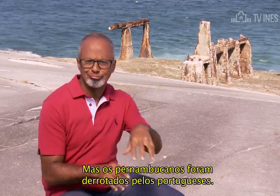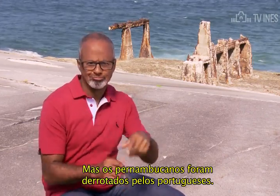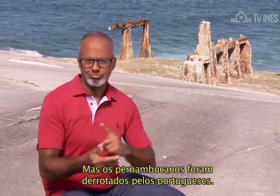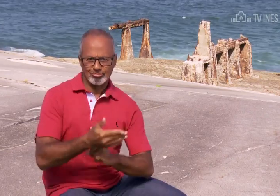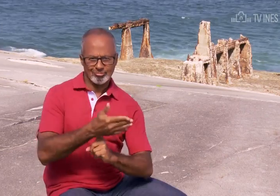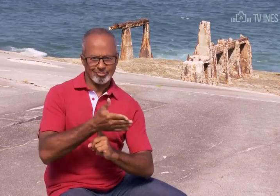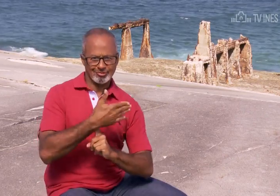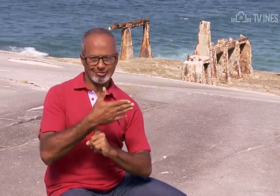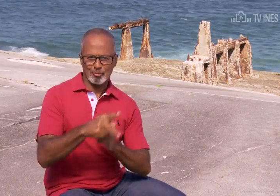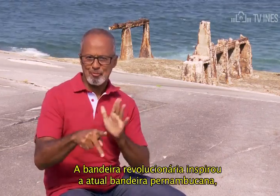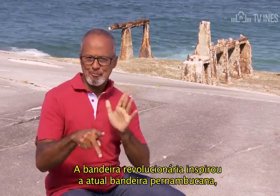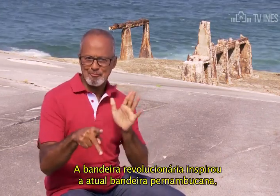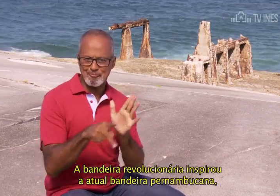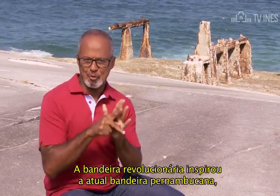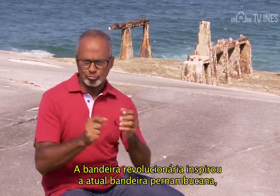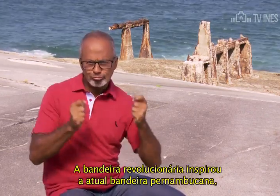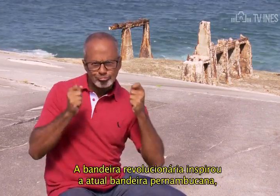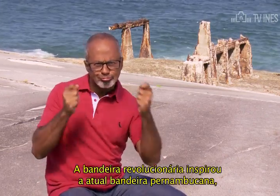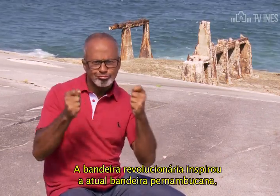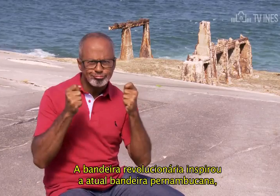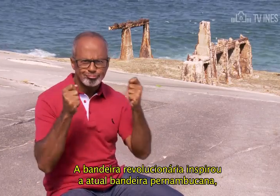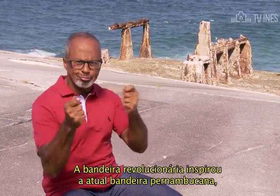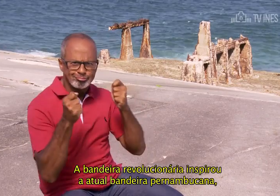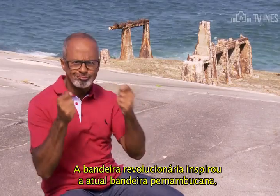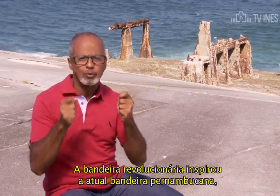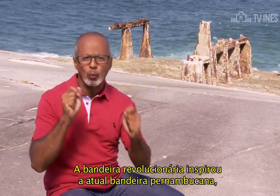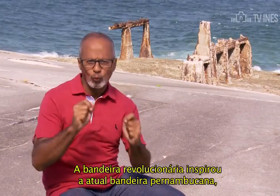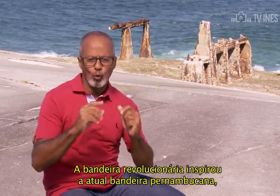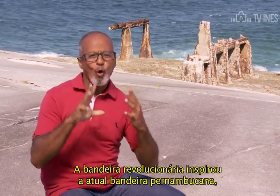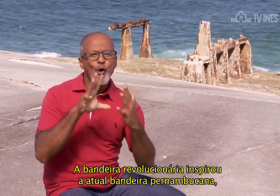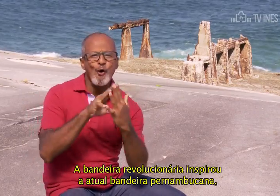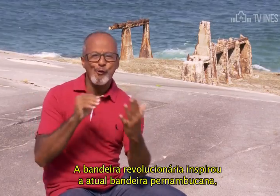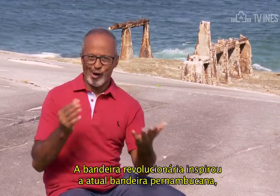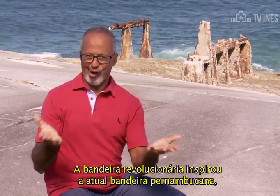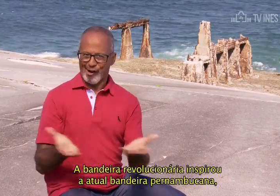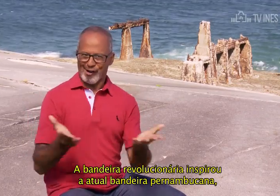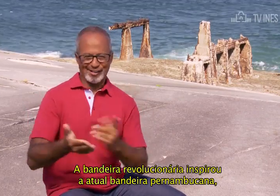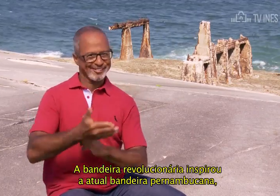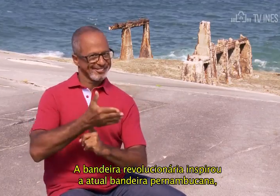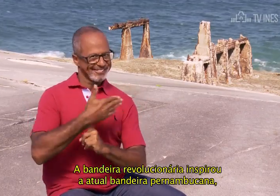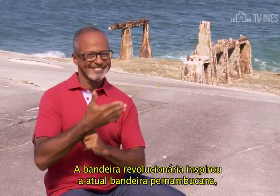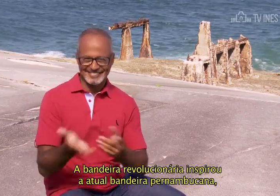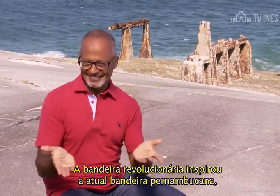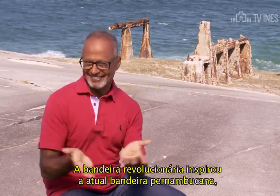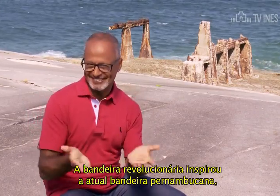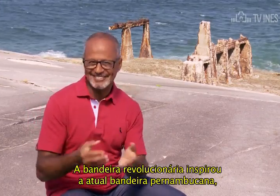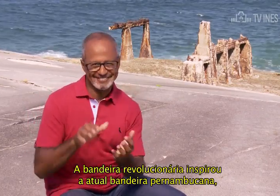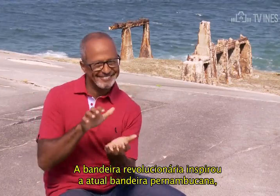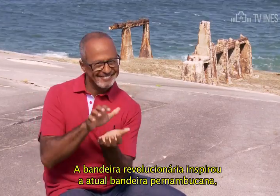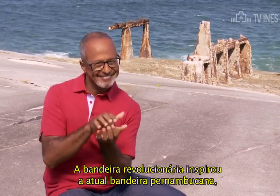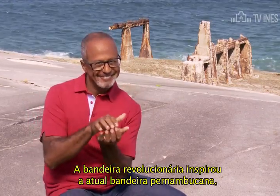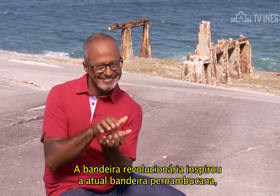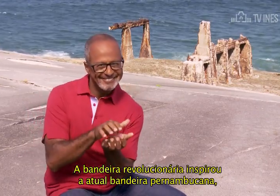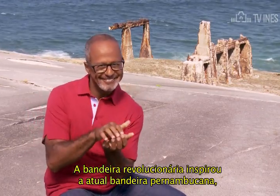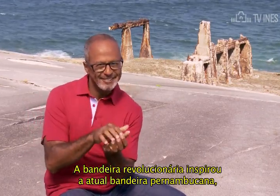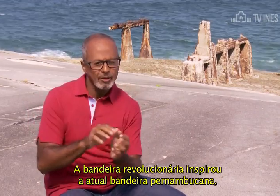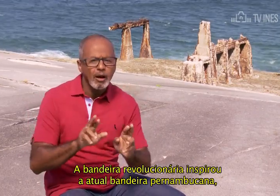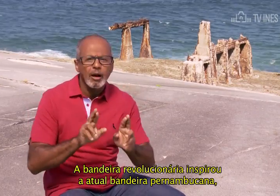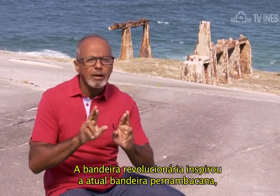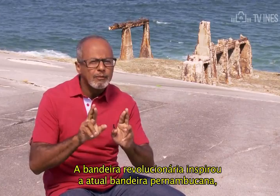portugueses. A bandeira revolucionária inspirou a atual bandeira pernambucana.